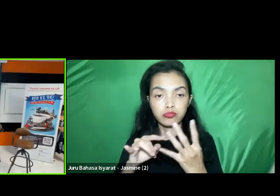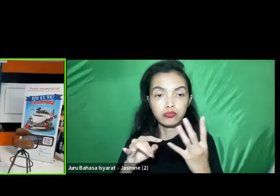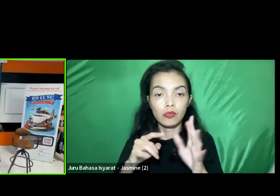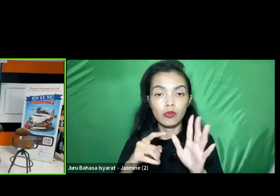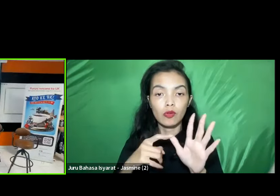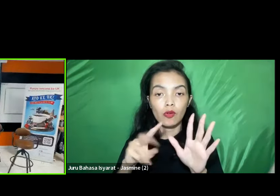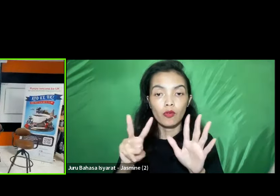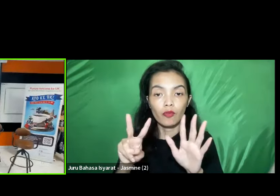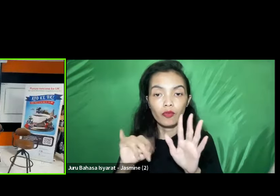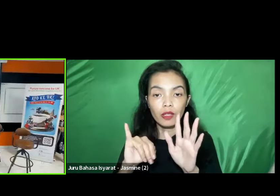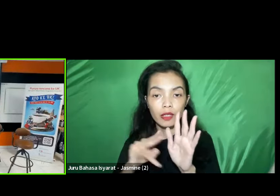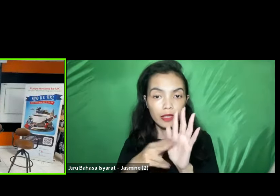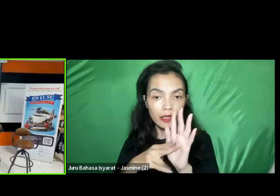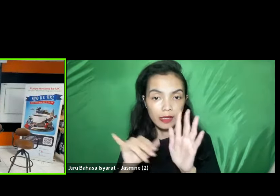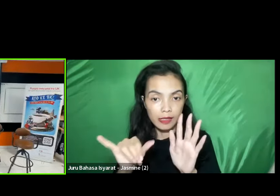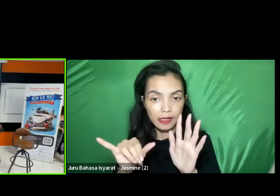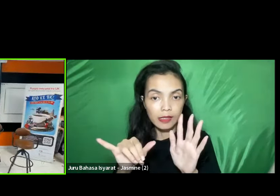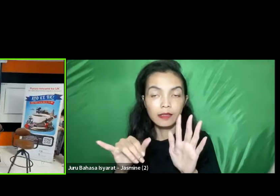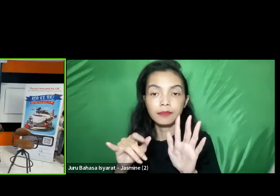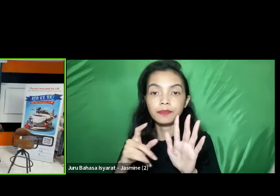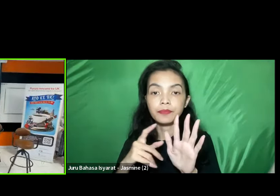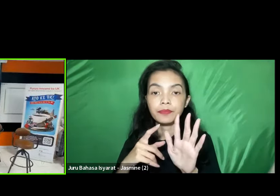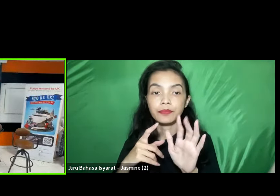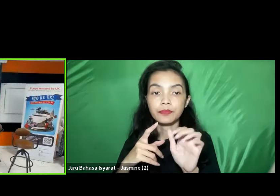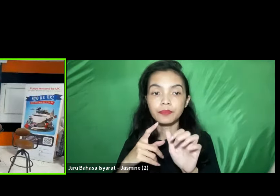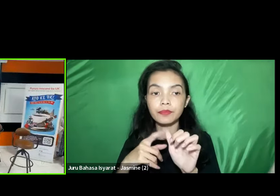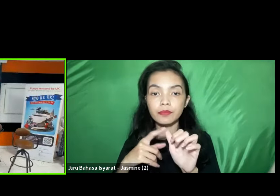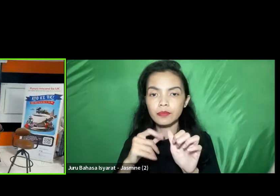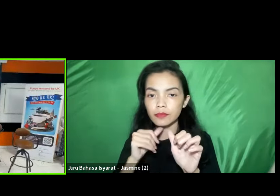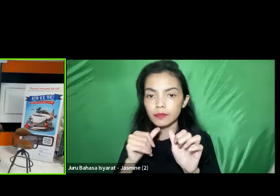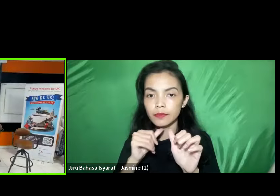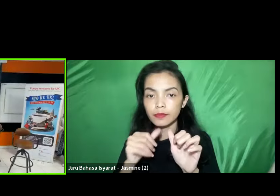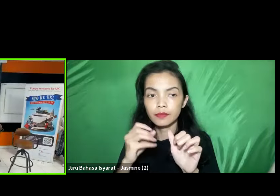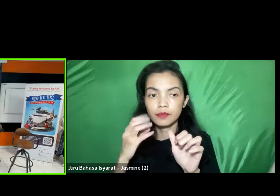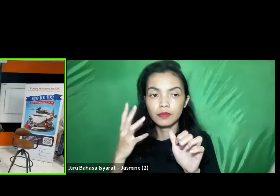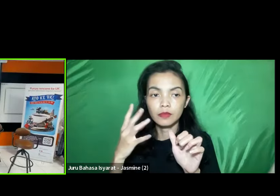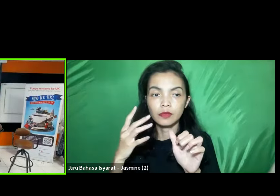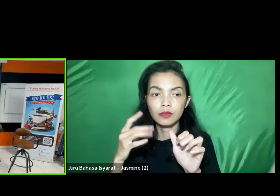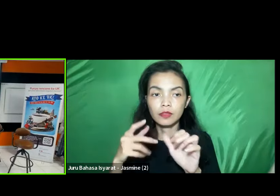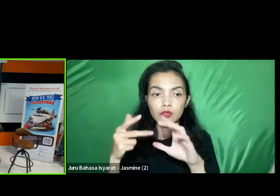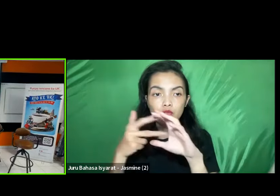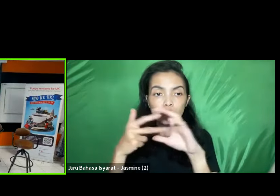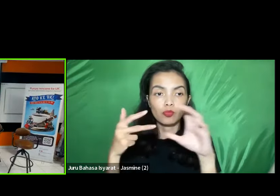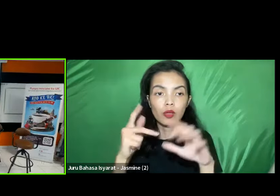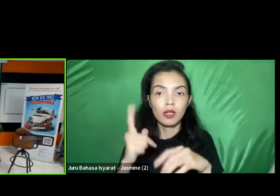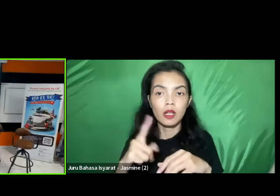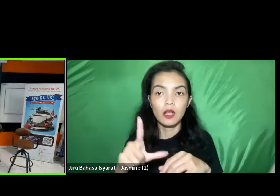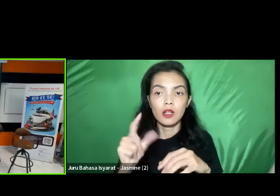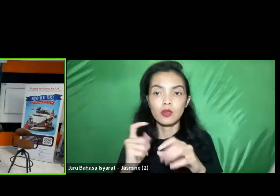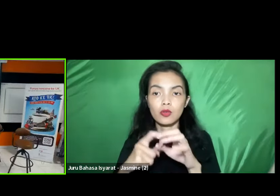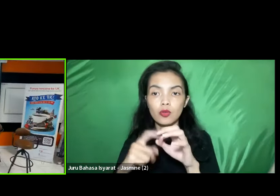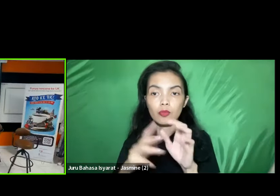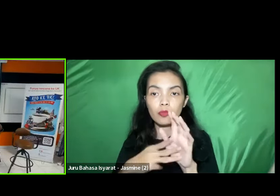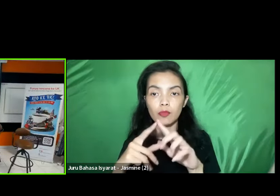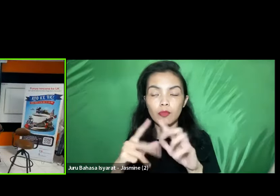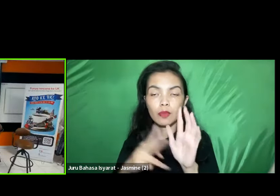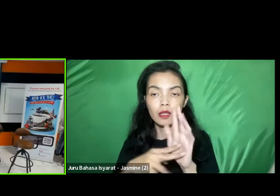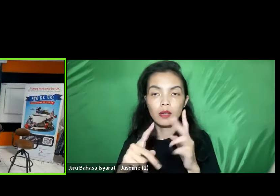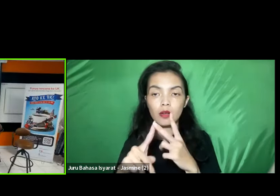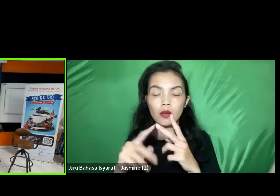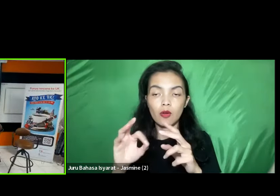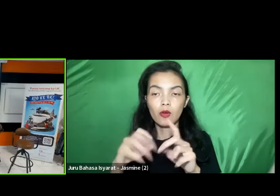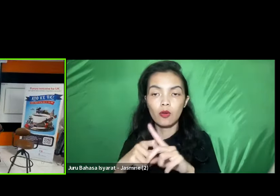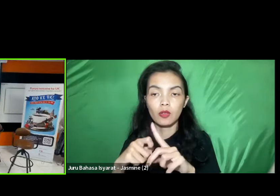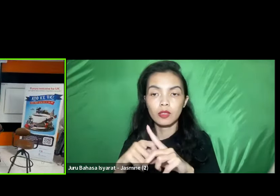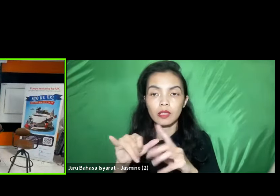V kemudian ada saya lupa Oh yang di zoom yang di zoom ada Lukman ada Oki ada Dewa sem ada